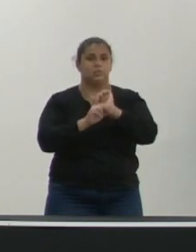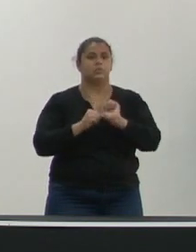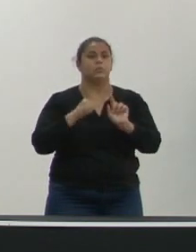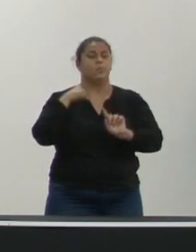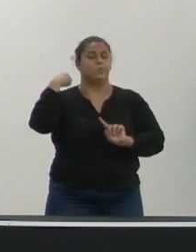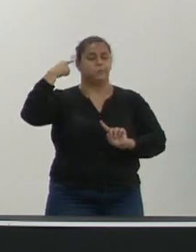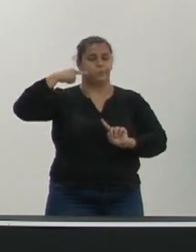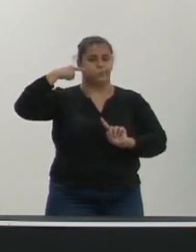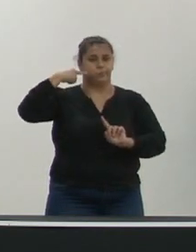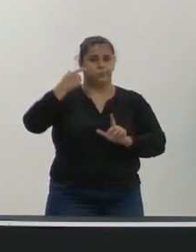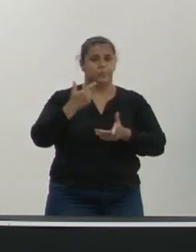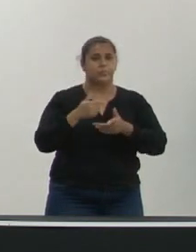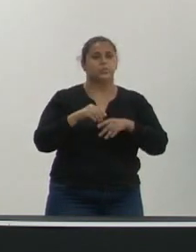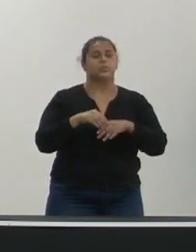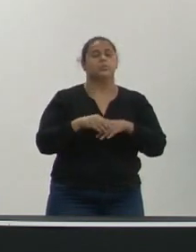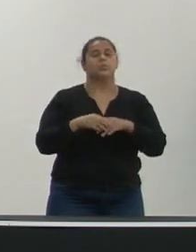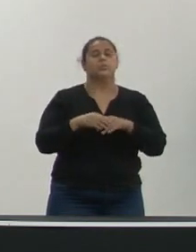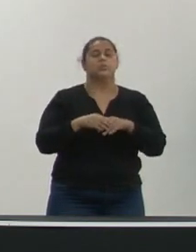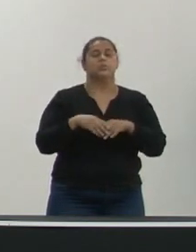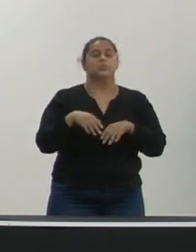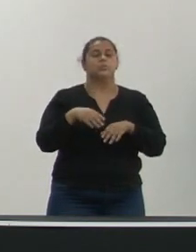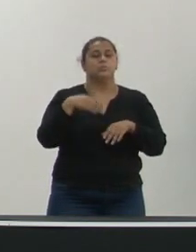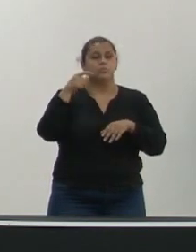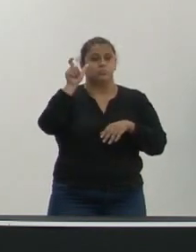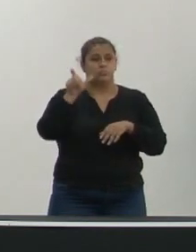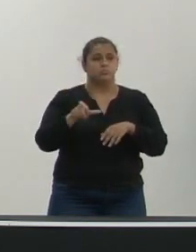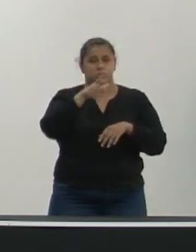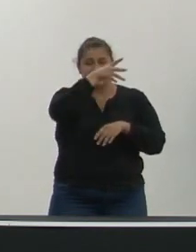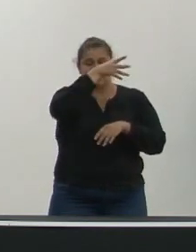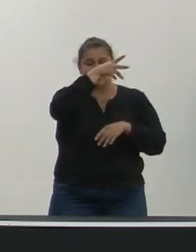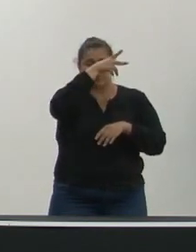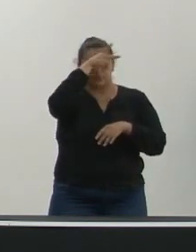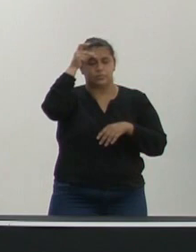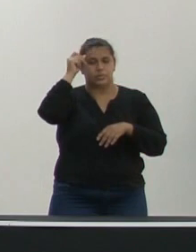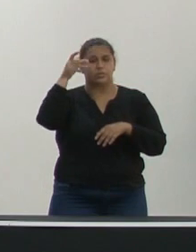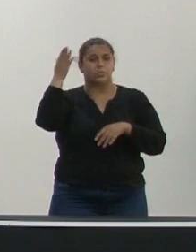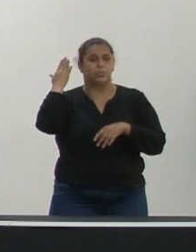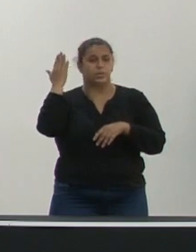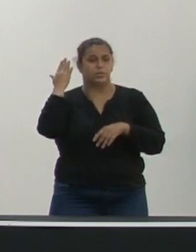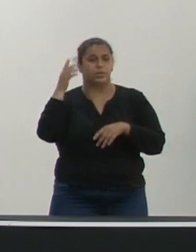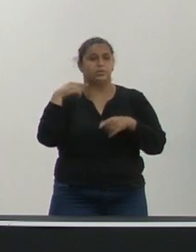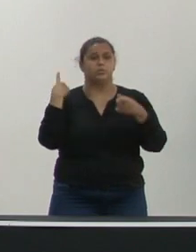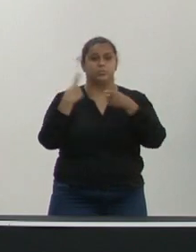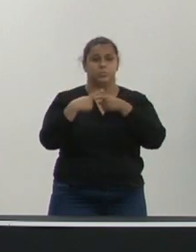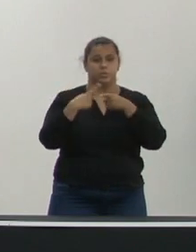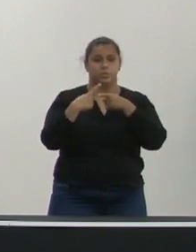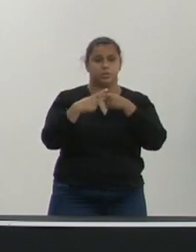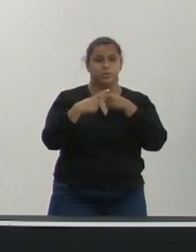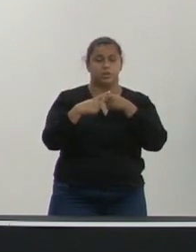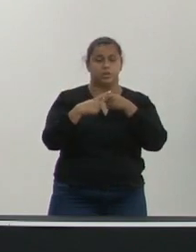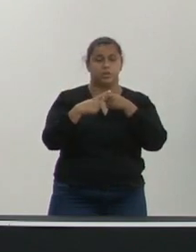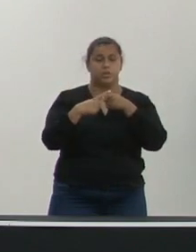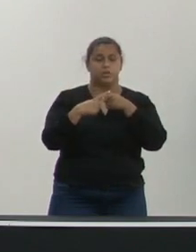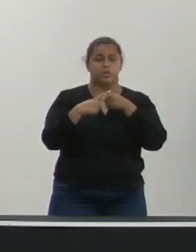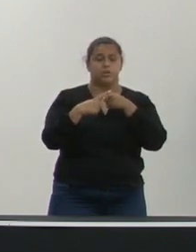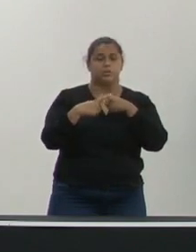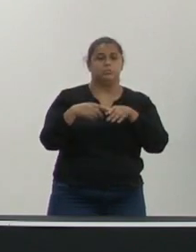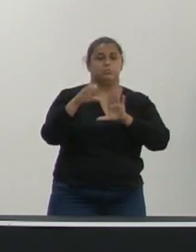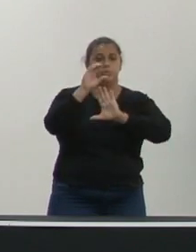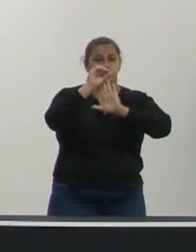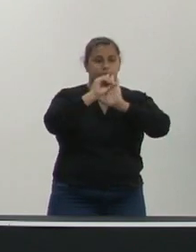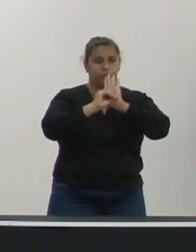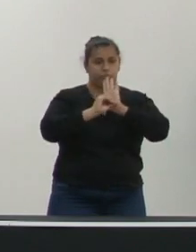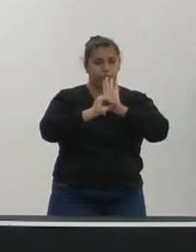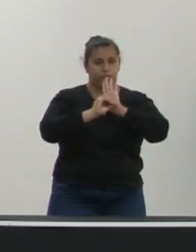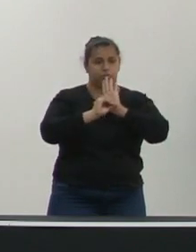advogado do ex-prefeito, que informou que ele não poderia estar ausente, que eles iriam enviar o ofício para